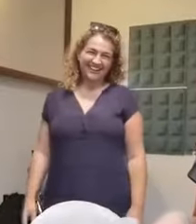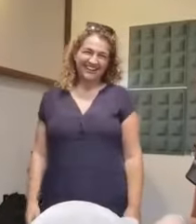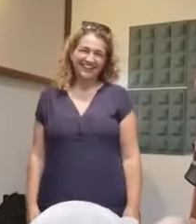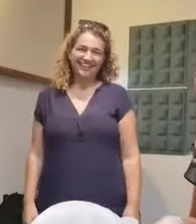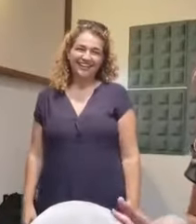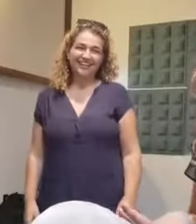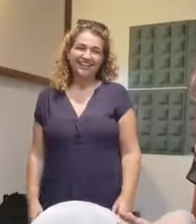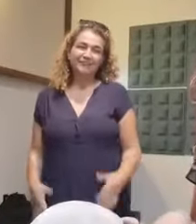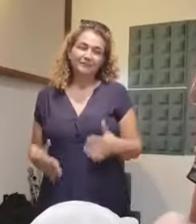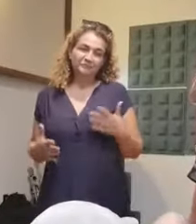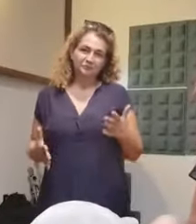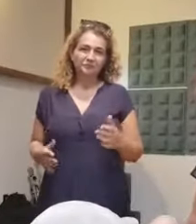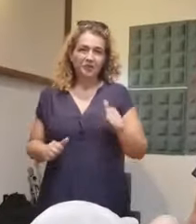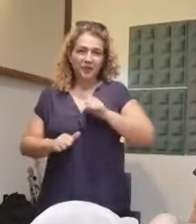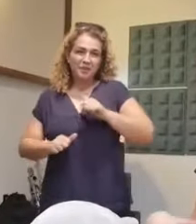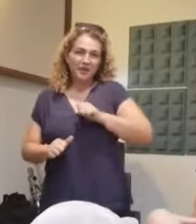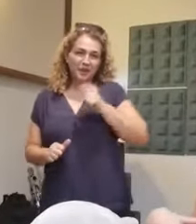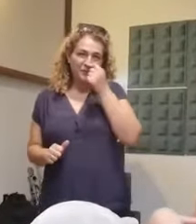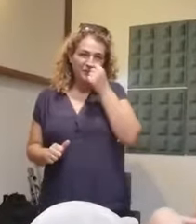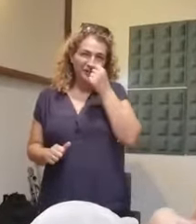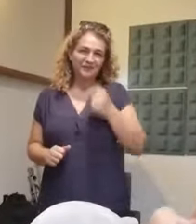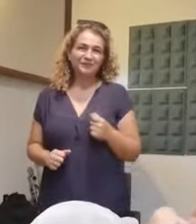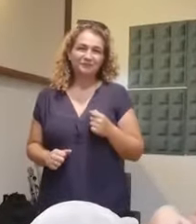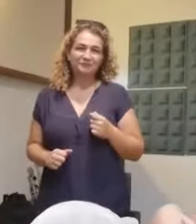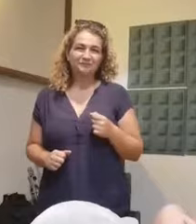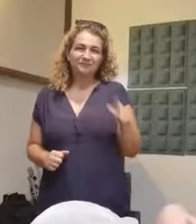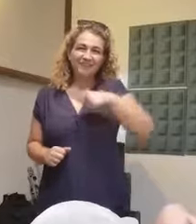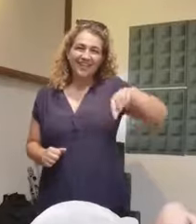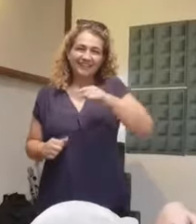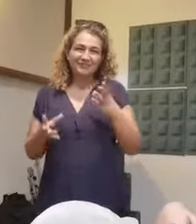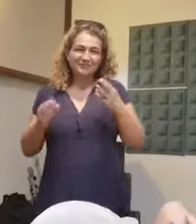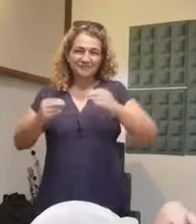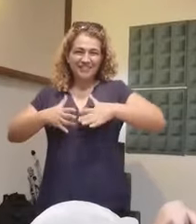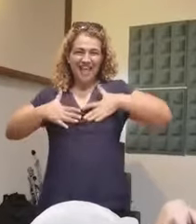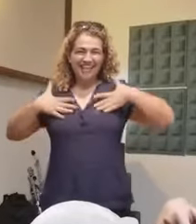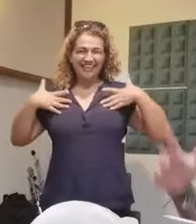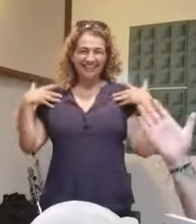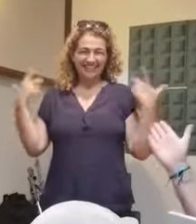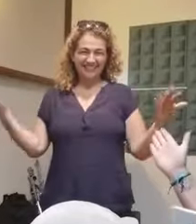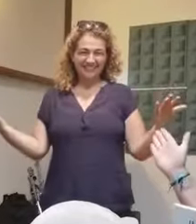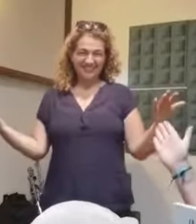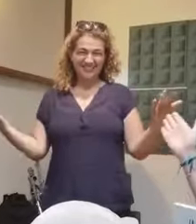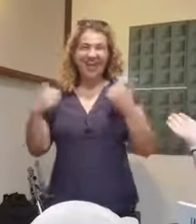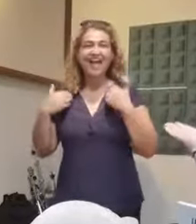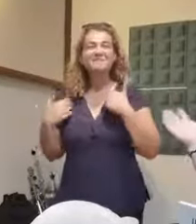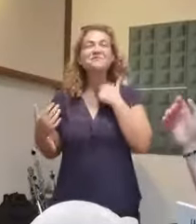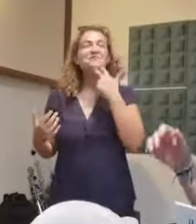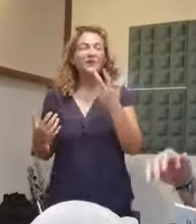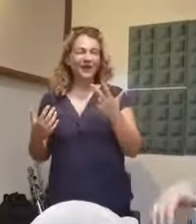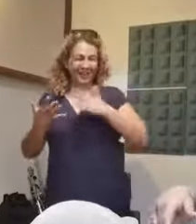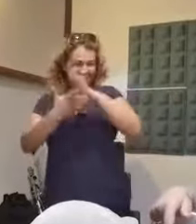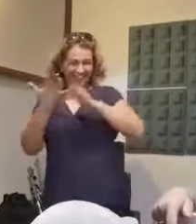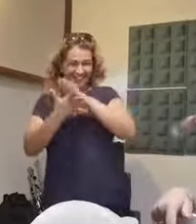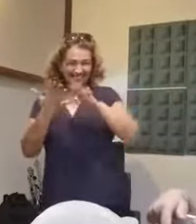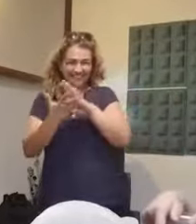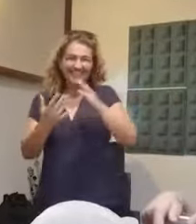Bueno, vamos a dar unos minutitos que yo voy a ir presentando, ¿vale? Que me hace mucha ilusión, pues presentar a mi voz,